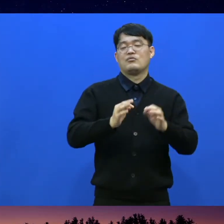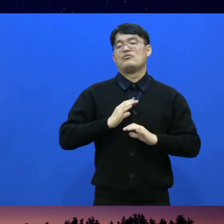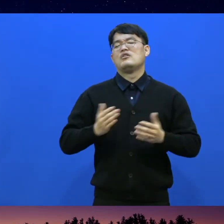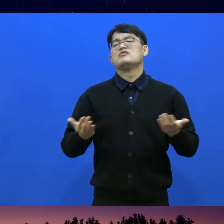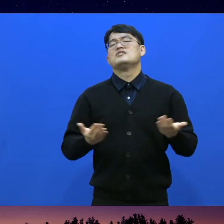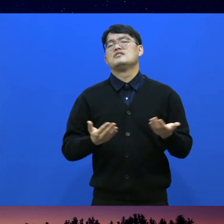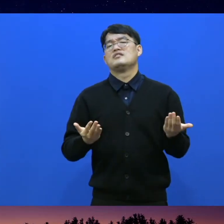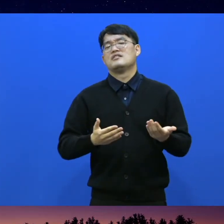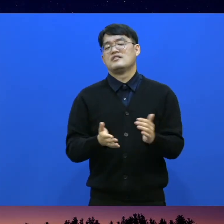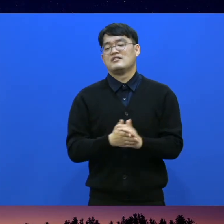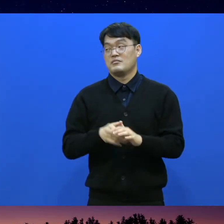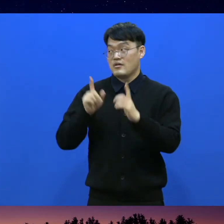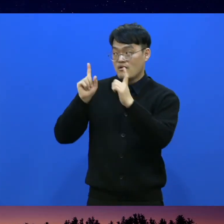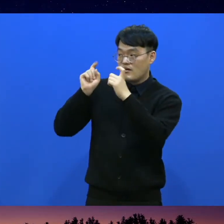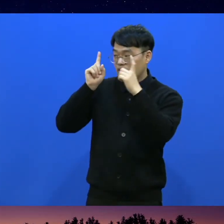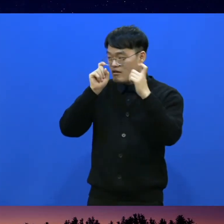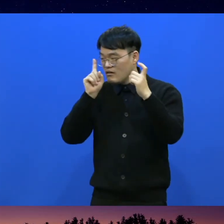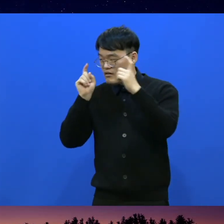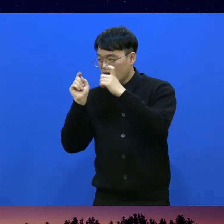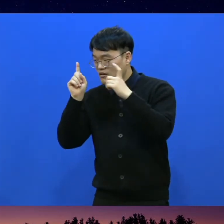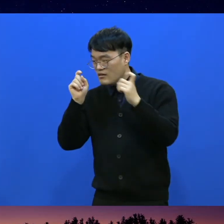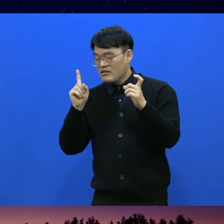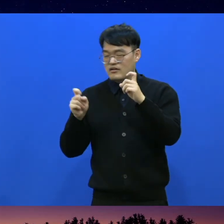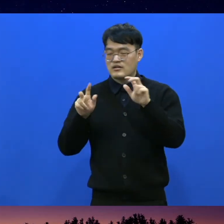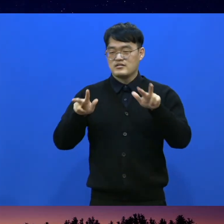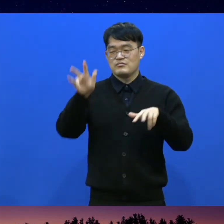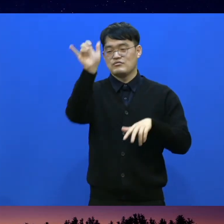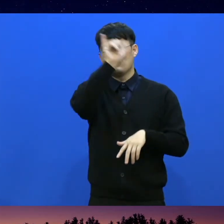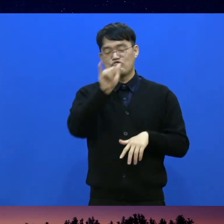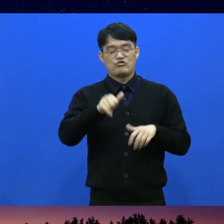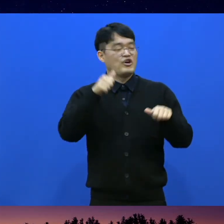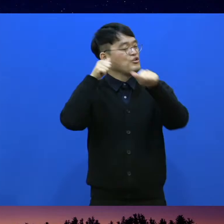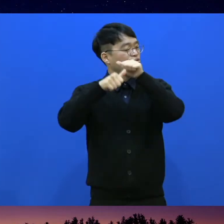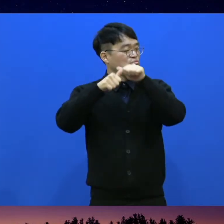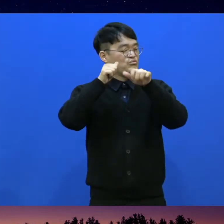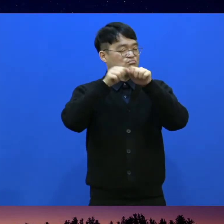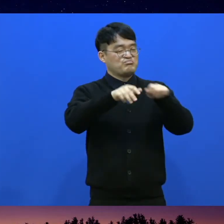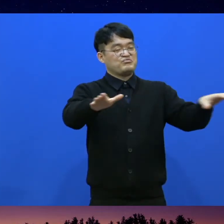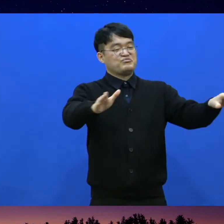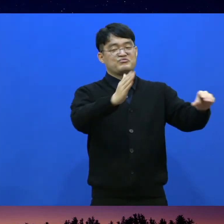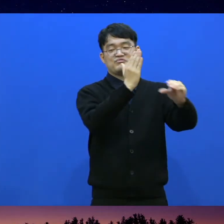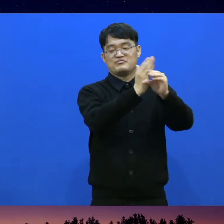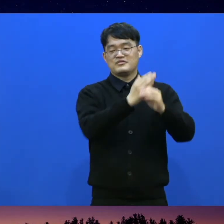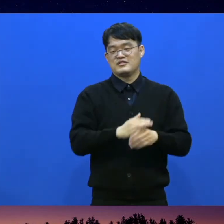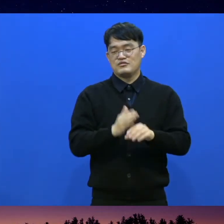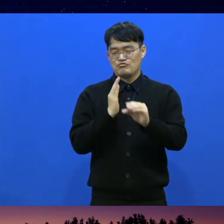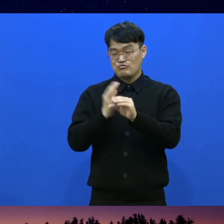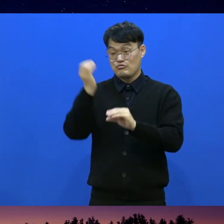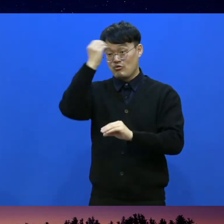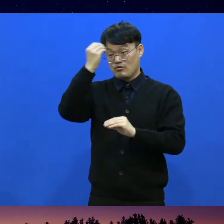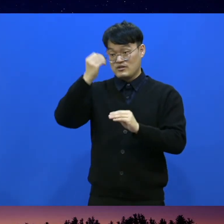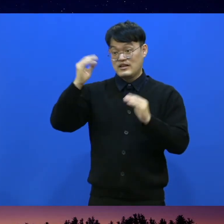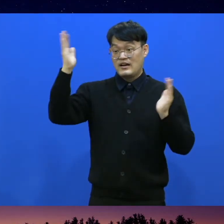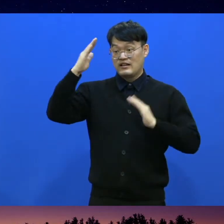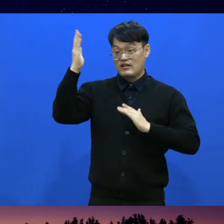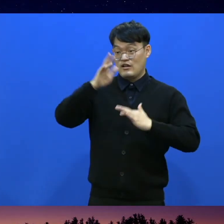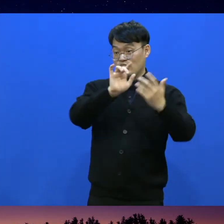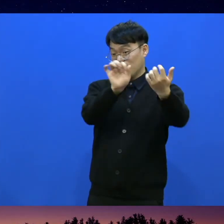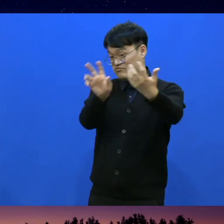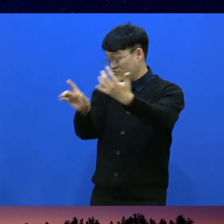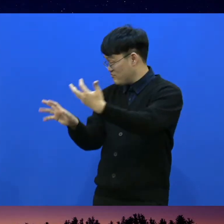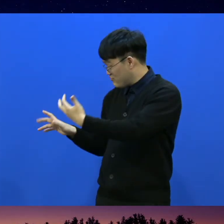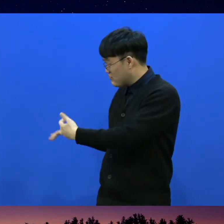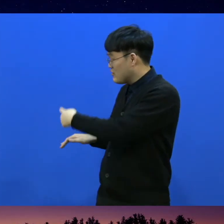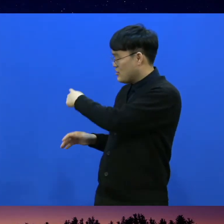막 사진도 찍고 그냥 우리 중고등부 나와서 여기 막 기도하고 중등부도 여기 나와요?